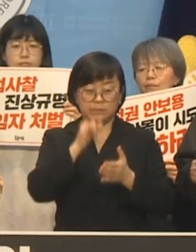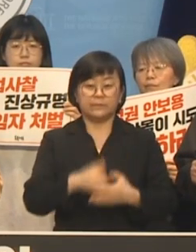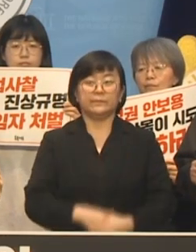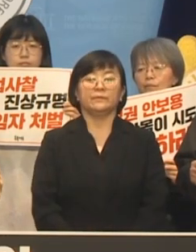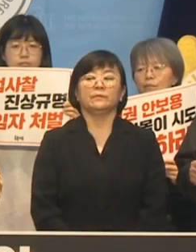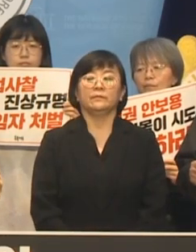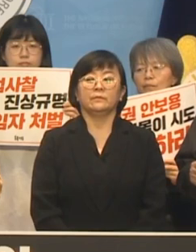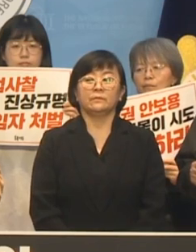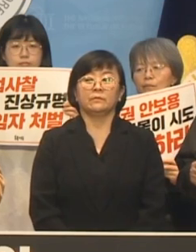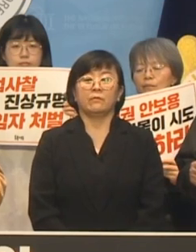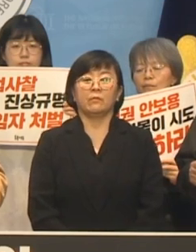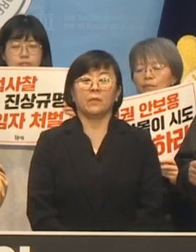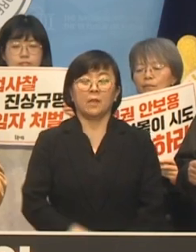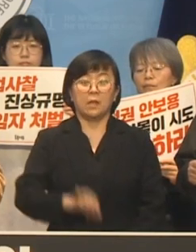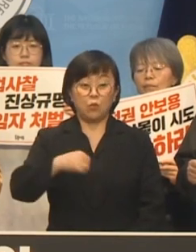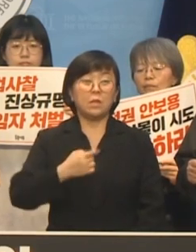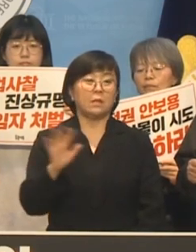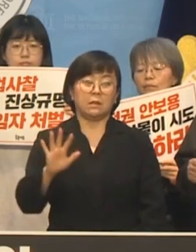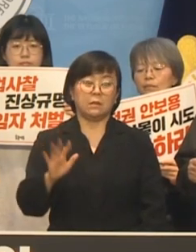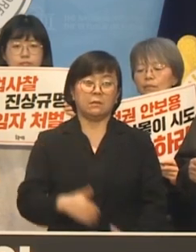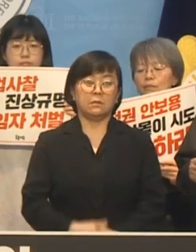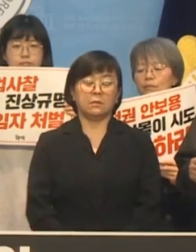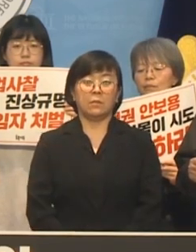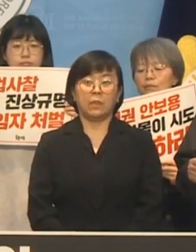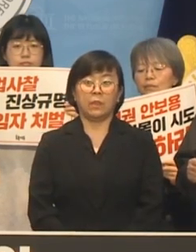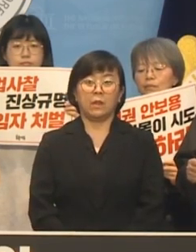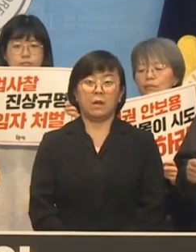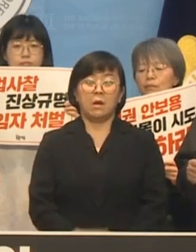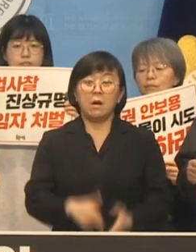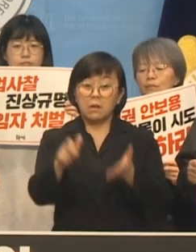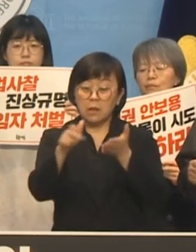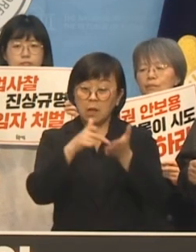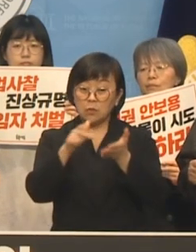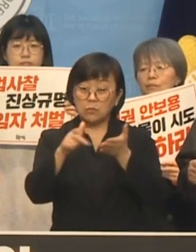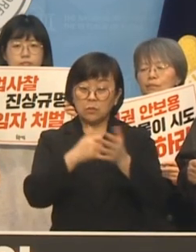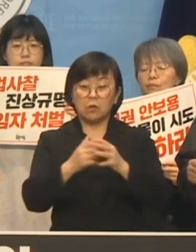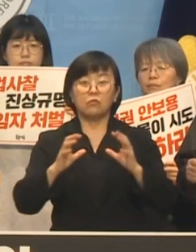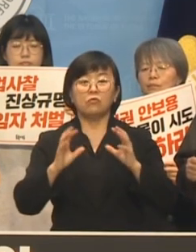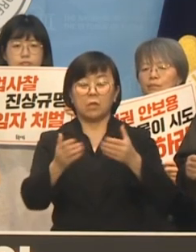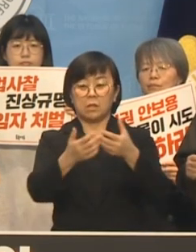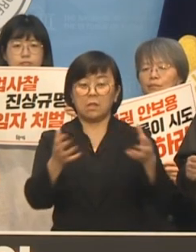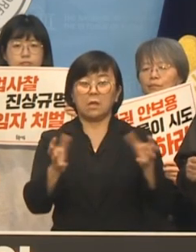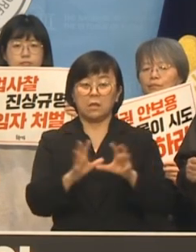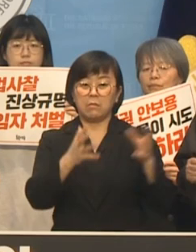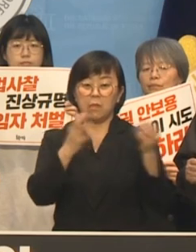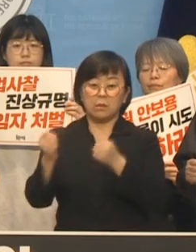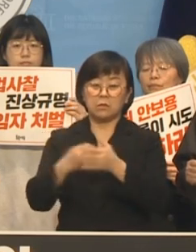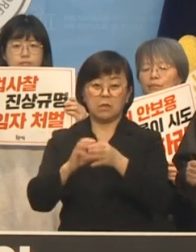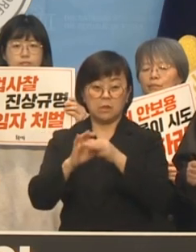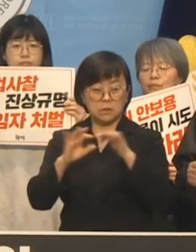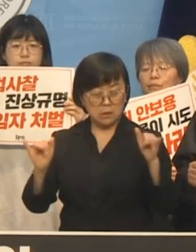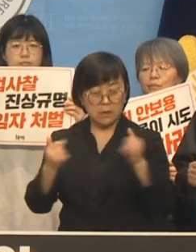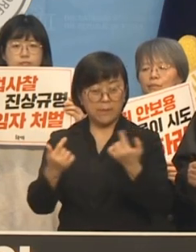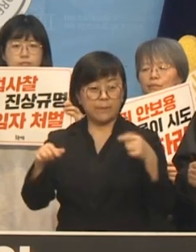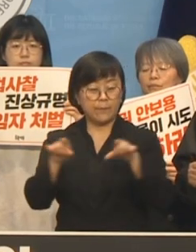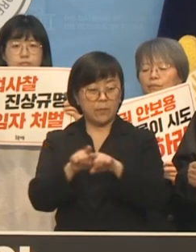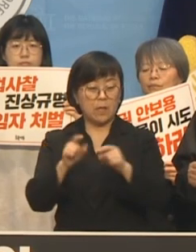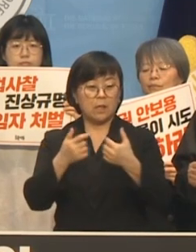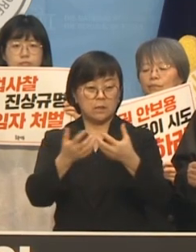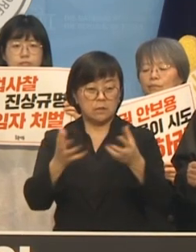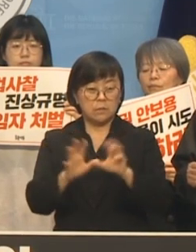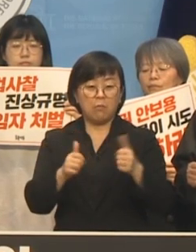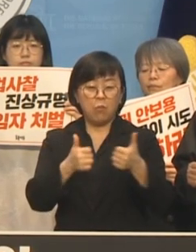밝혀졌습니다. 단독범이 아닙니다. 카톡을 통해서 국가기관의 많은 관련자들과 함께 집단